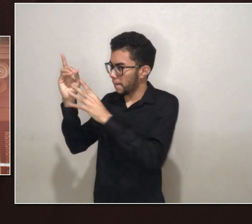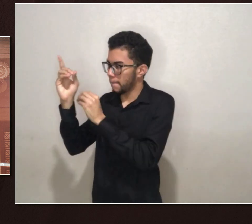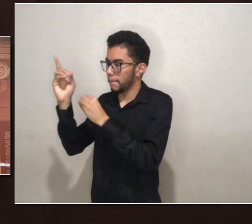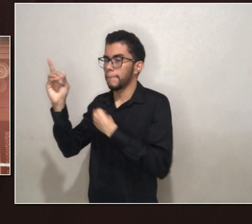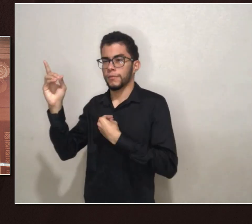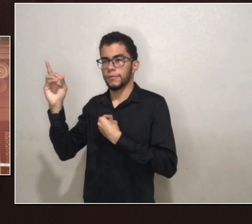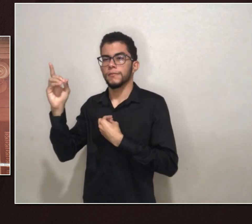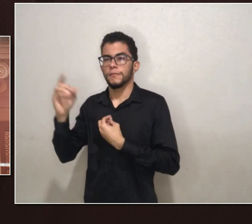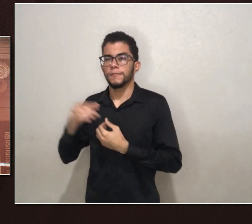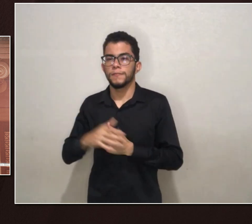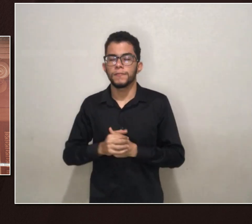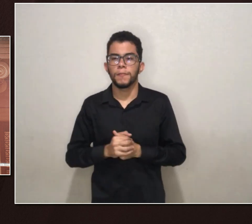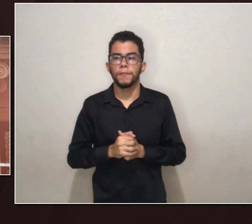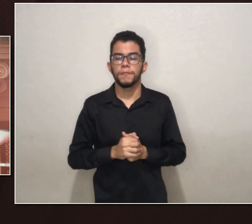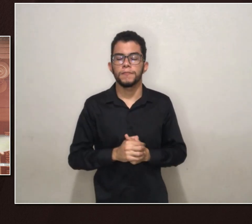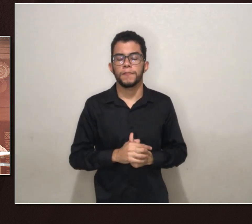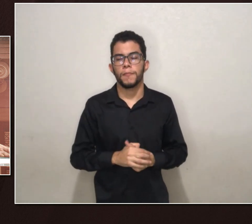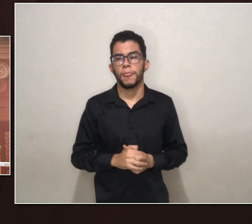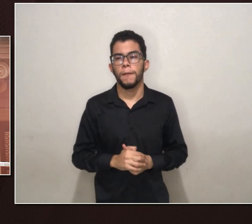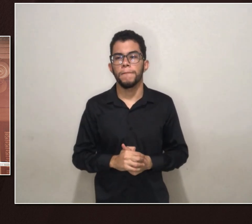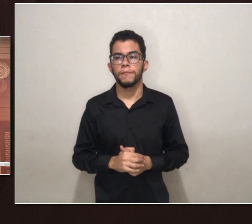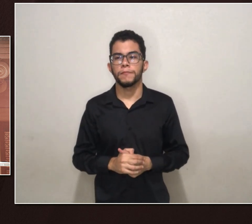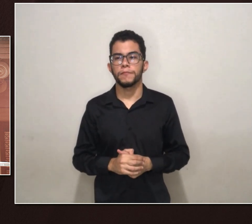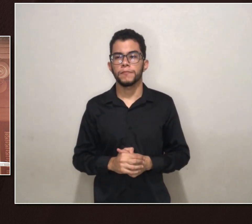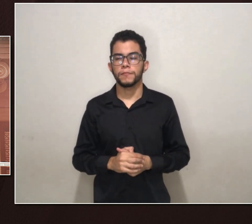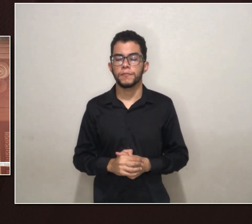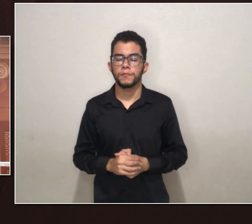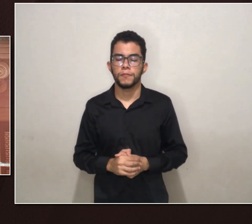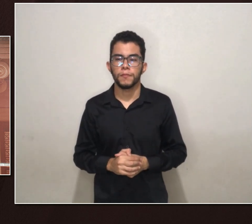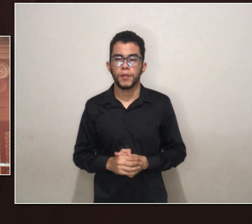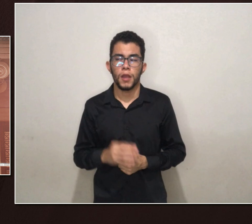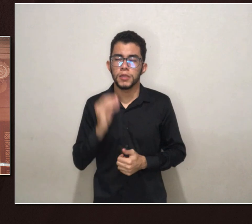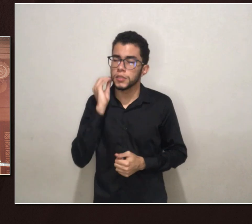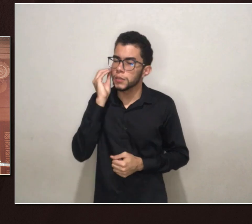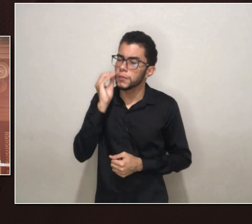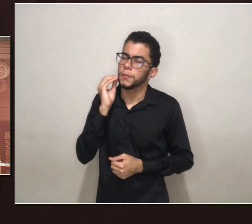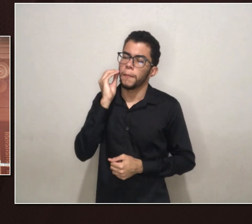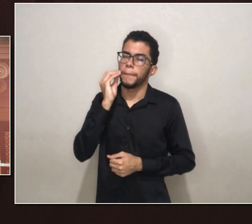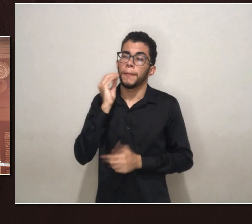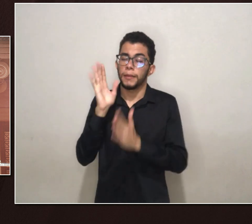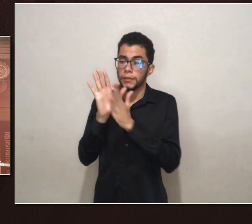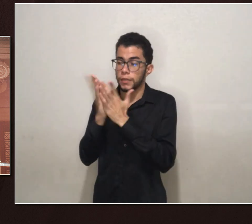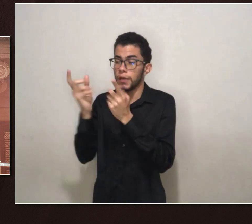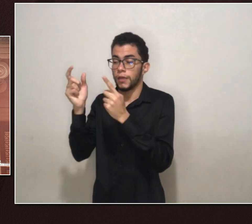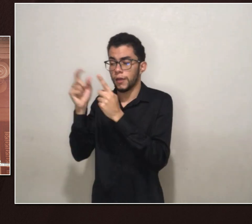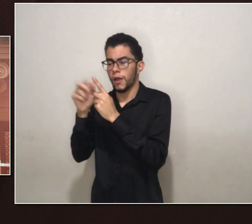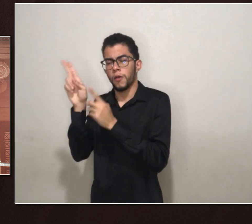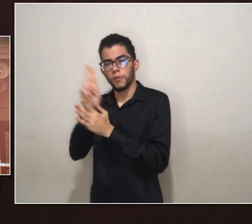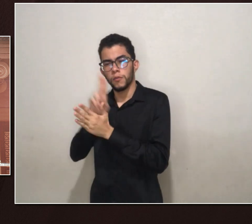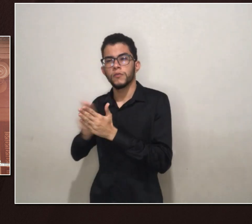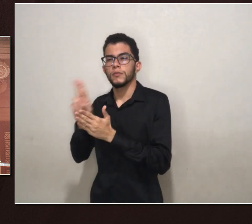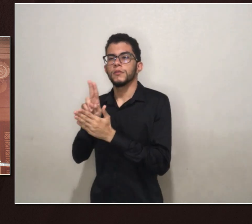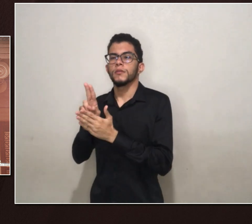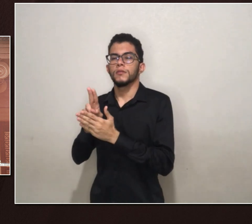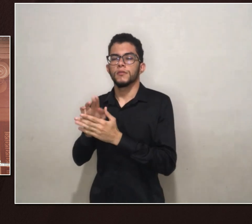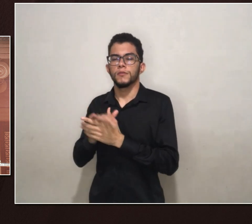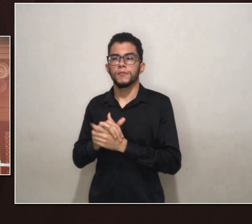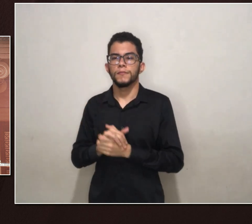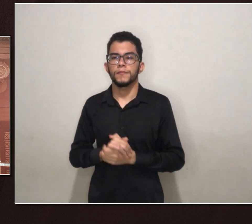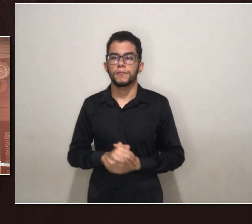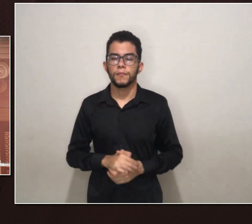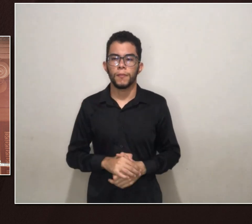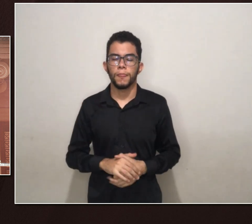da vida e das riquezas de Deus para o desfrute do homem. Então a palavra, olha aqui, ó, a palavra, vou voltar lá